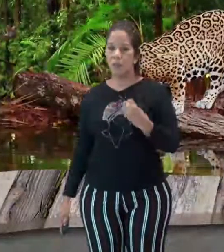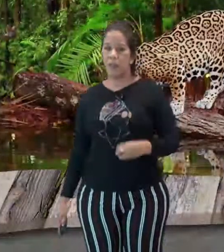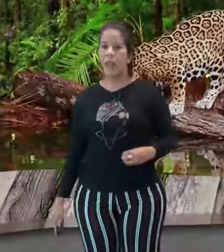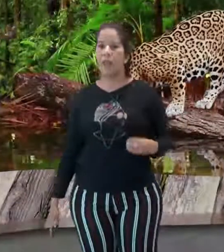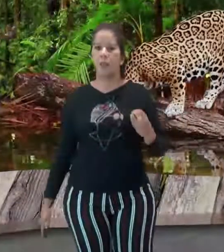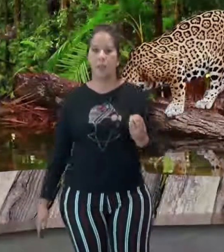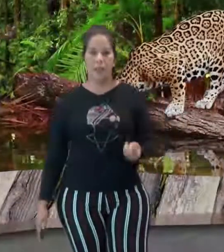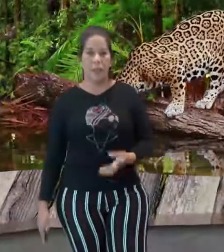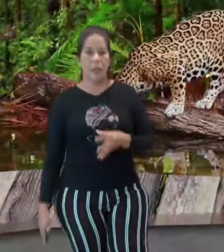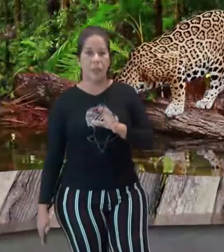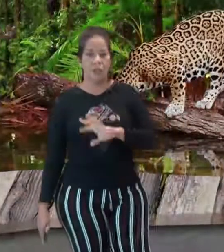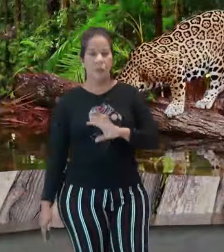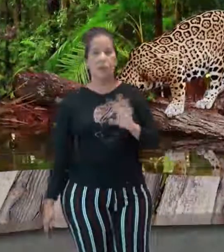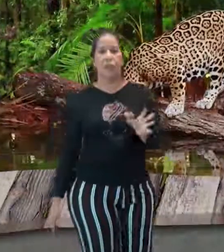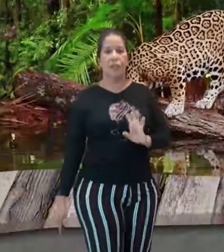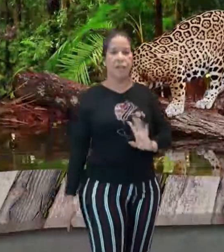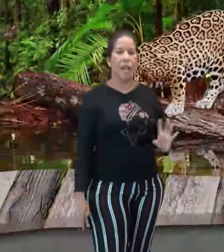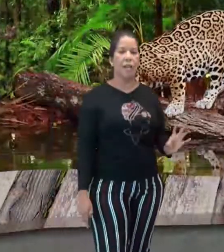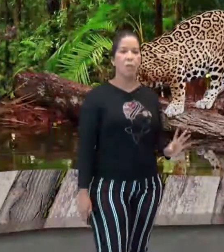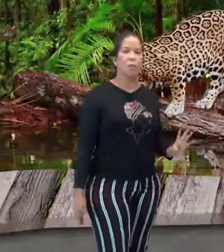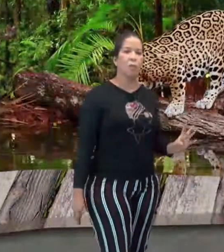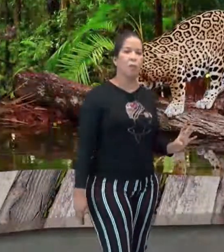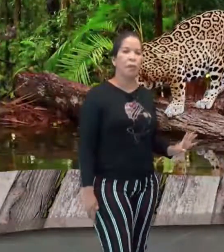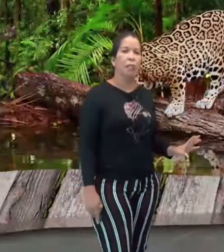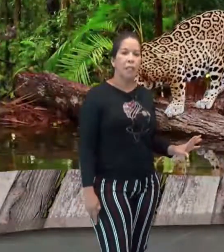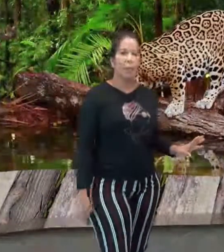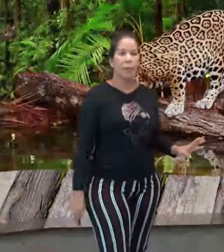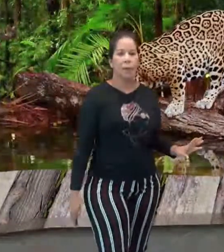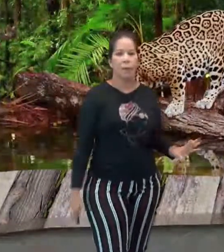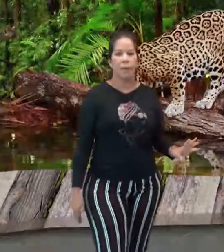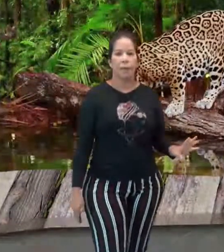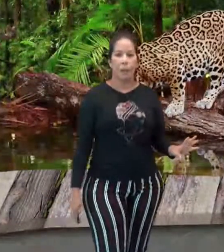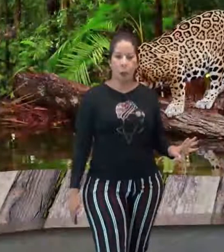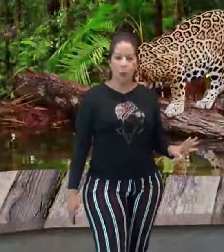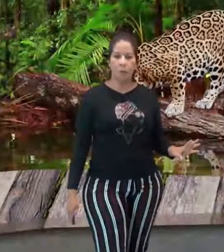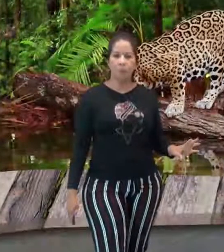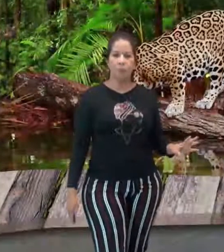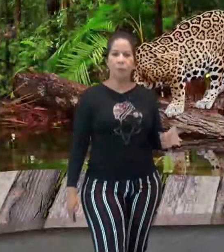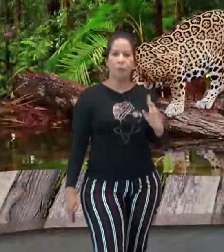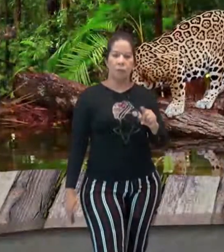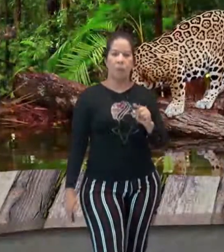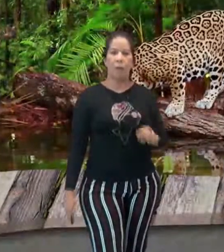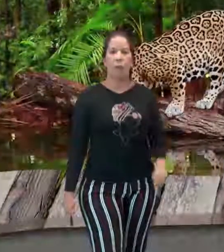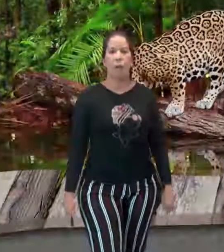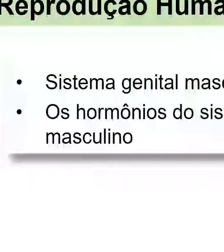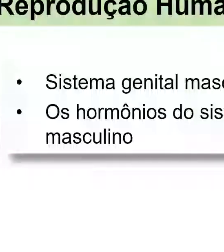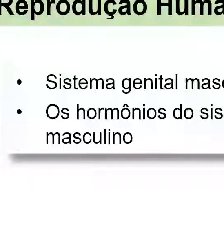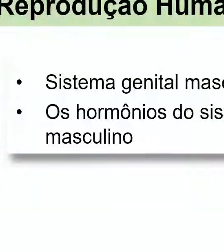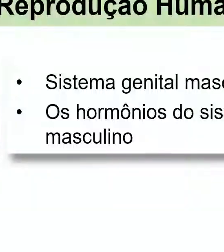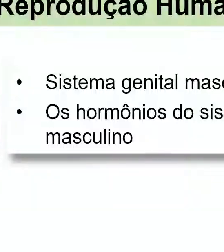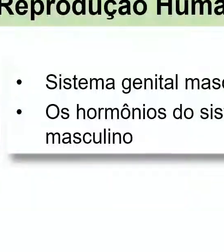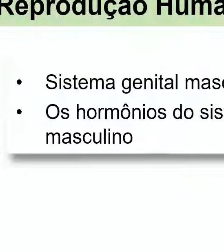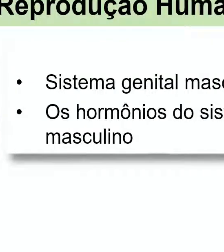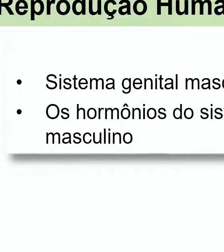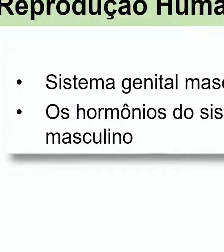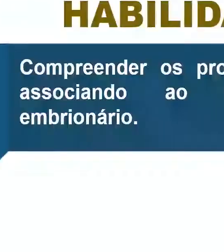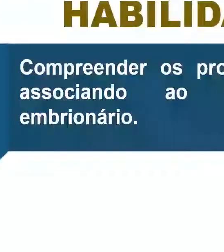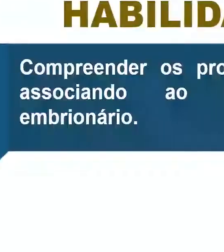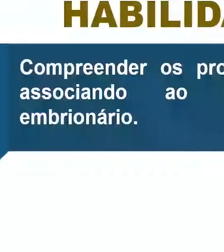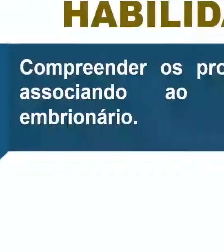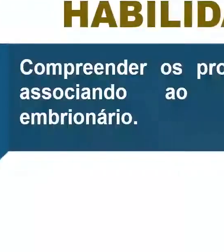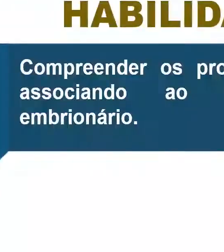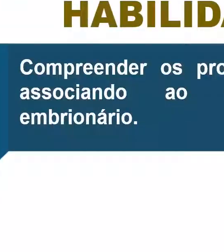elementos externos e internos que vão diferenciar aí o menino e a menina, tá bom? Vamos lá olhar para o material. A gente tem